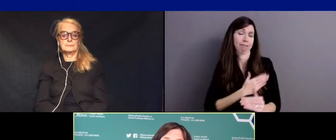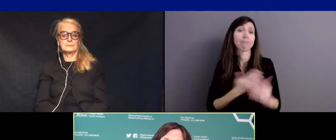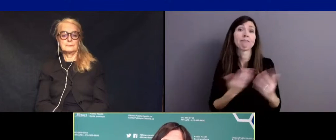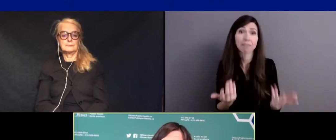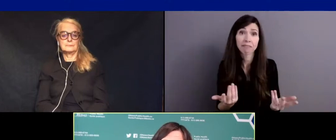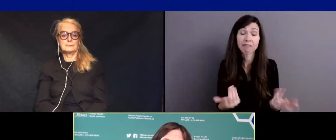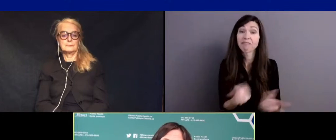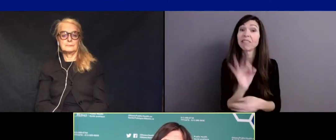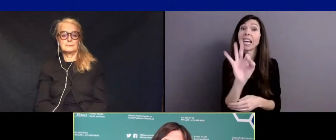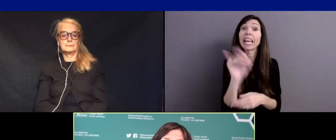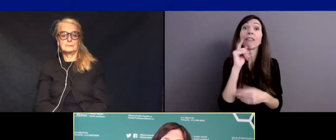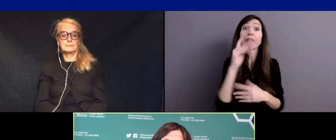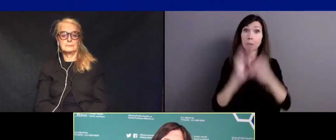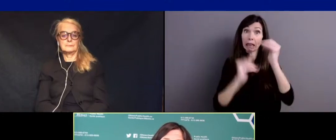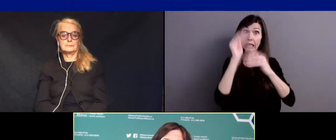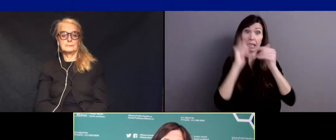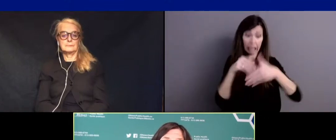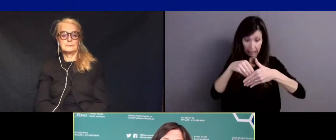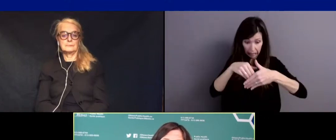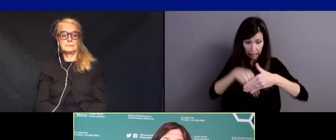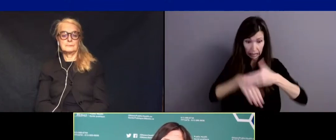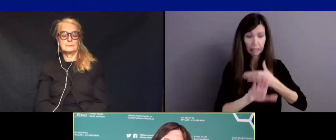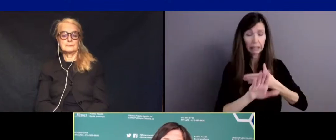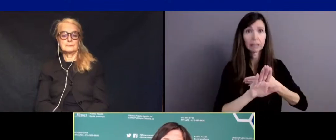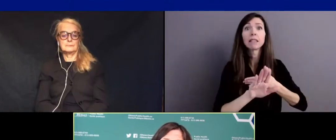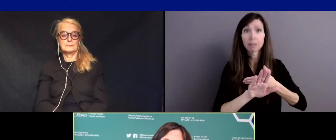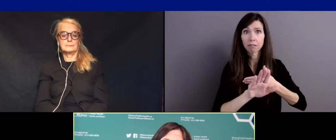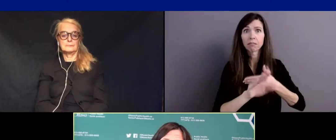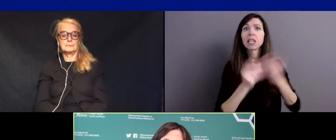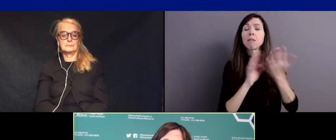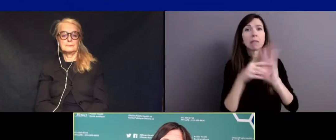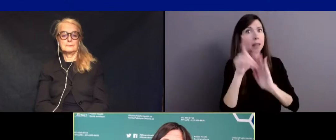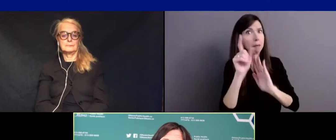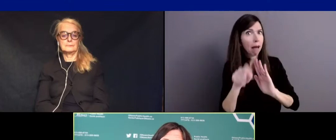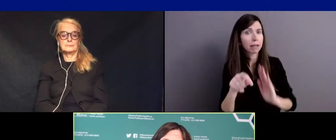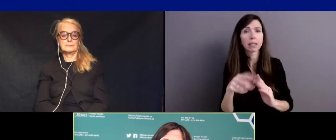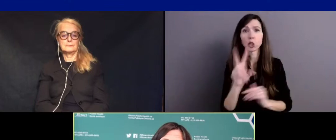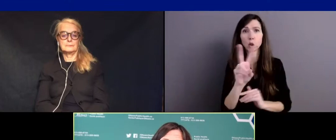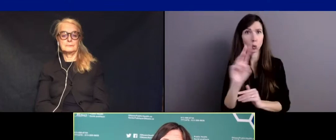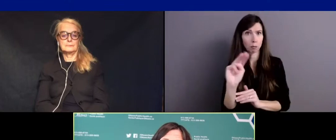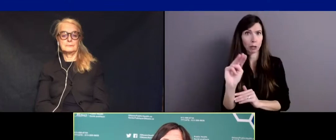maintain a physical distance of at least 2 meters from any other person who's using the facility.